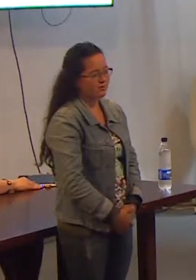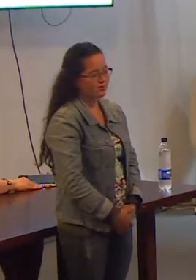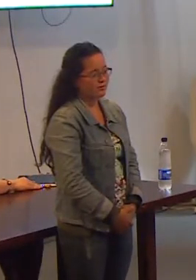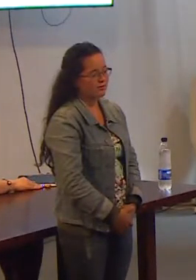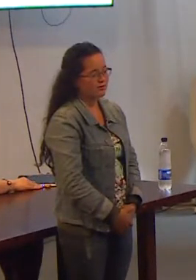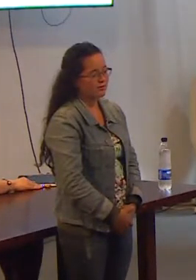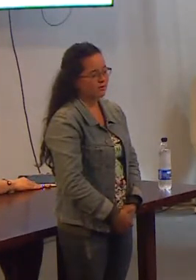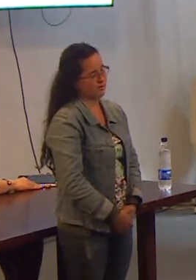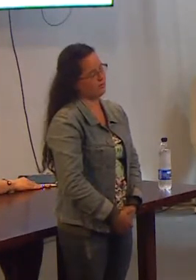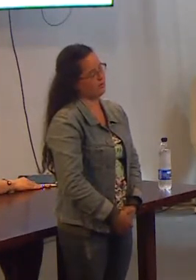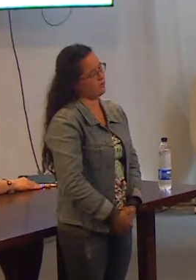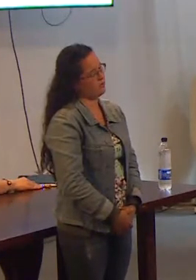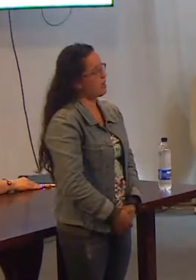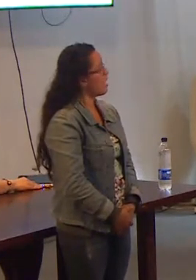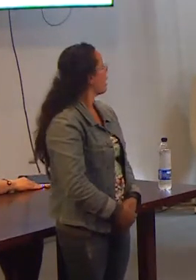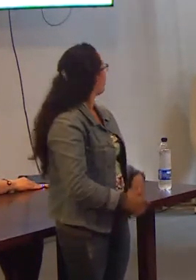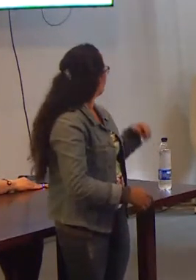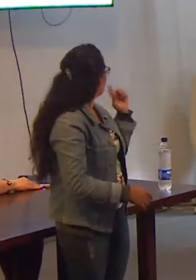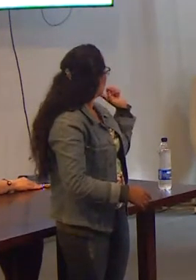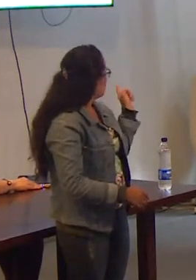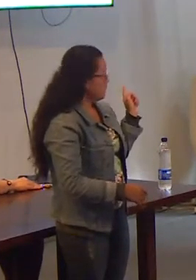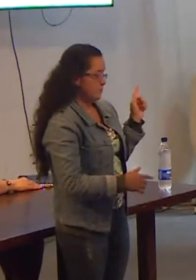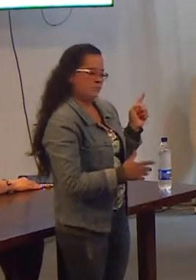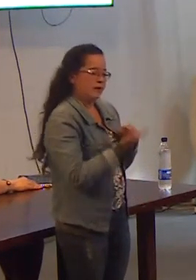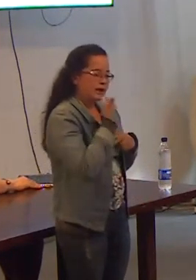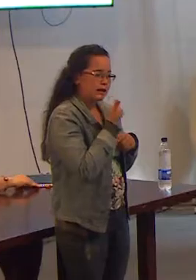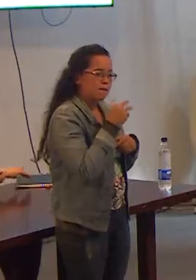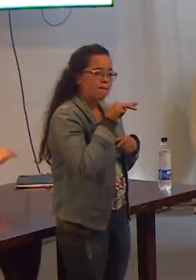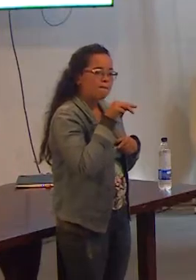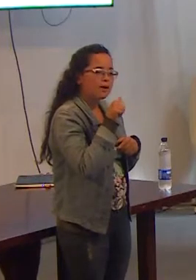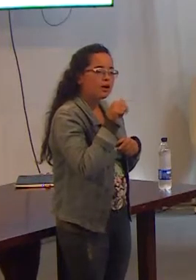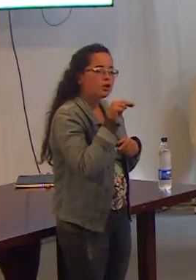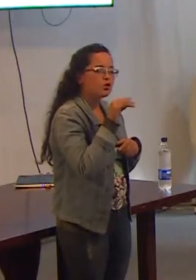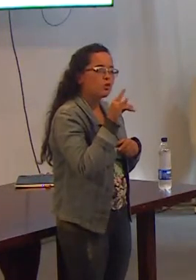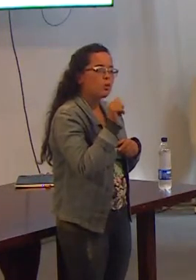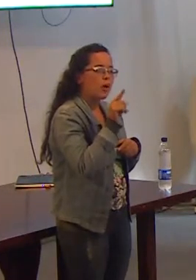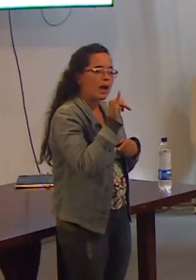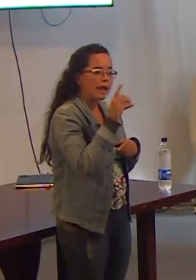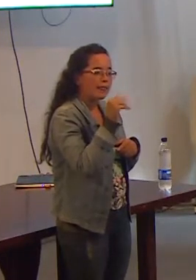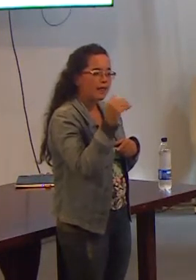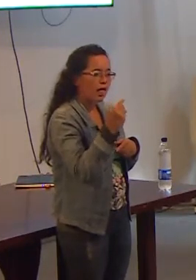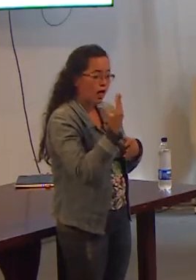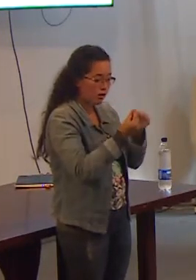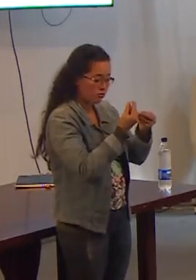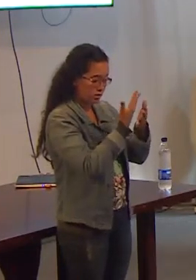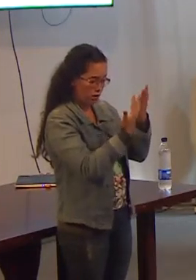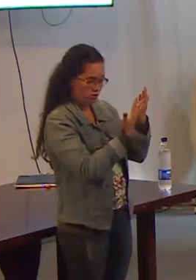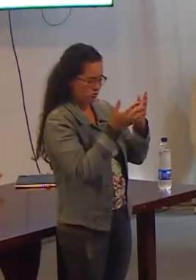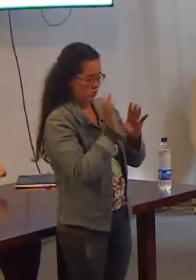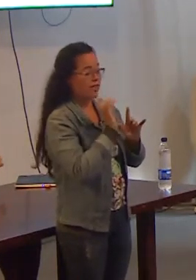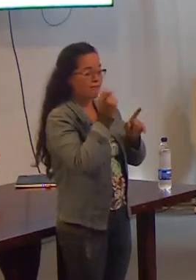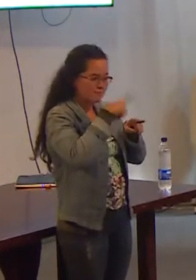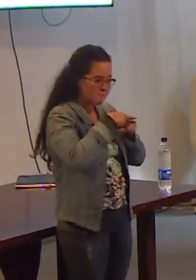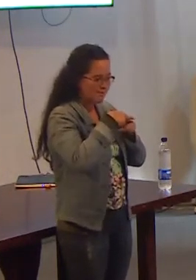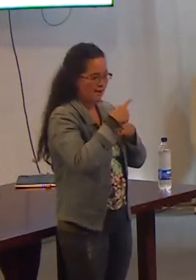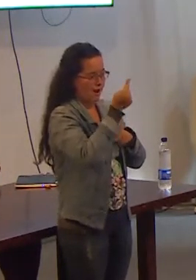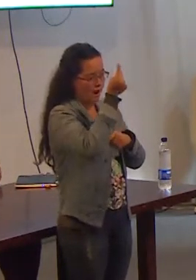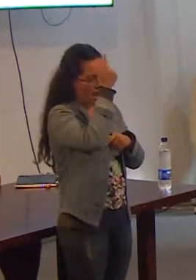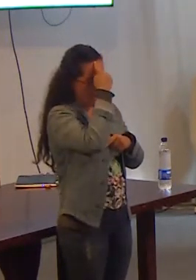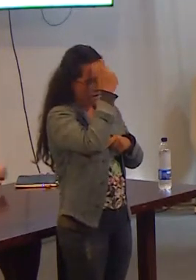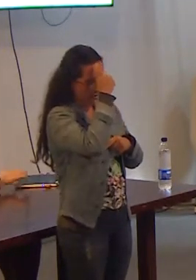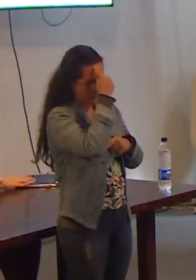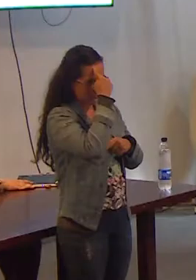María Caso nos habla sobre la manualidad. Ella dice que la manualidad no se hace solo con las manos, sino también con la cabeza y las manos. Esto se debe